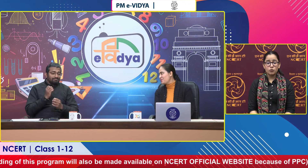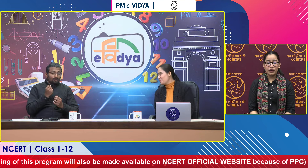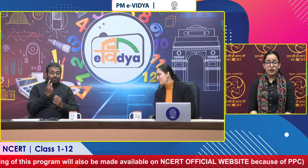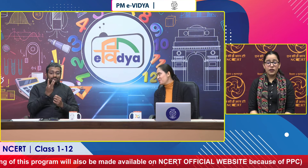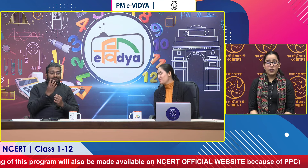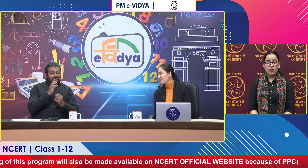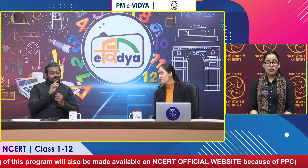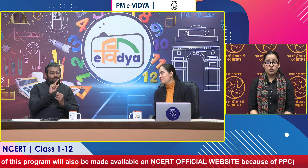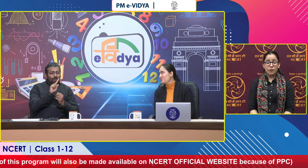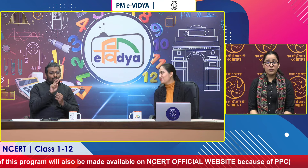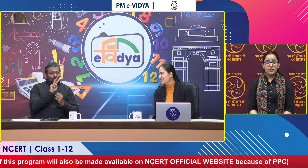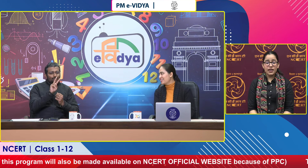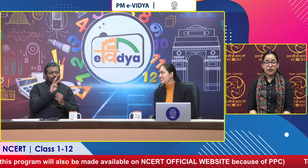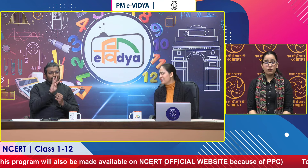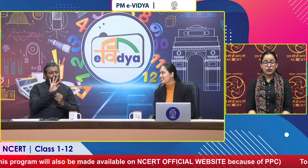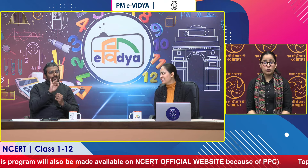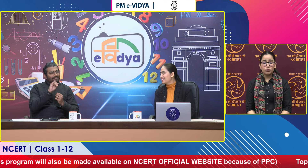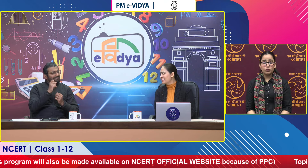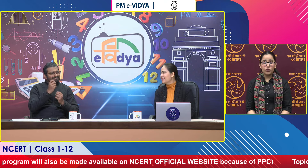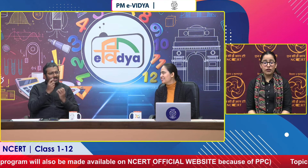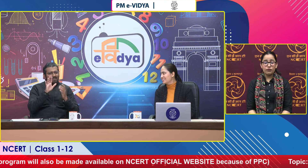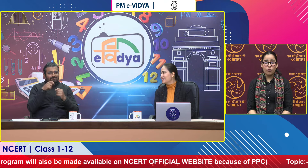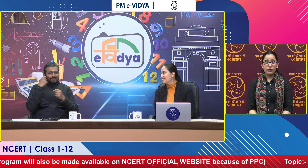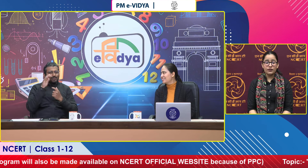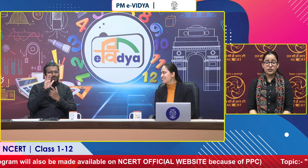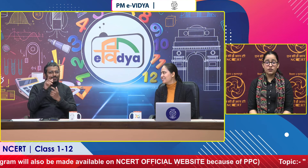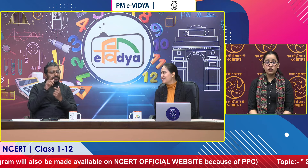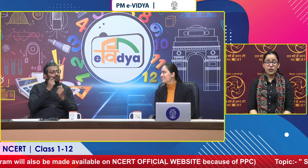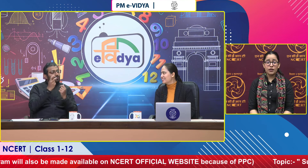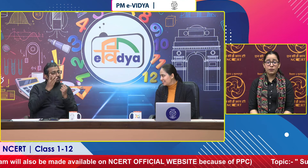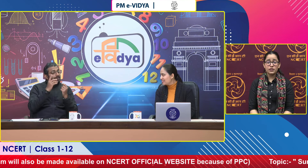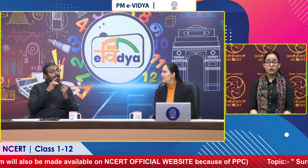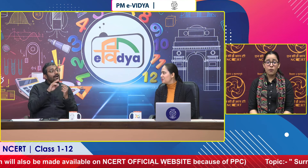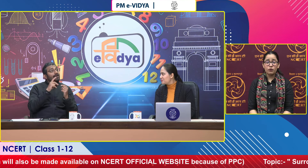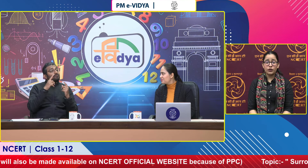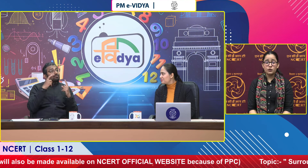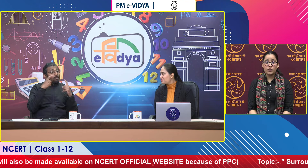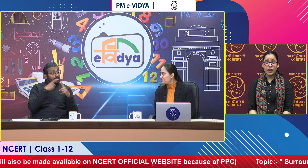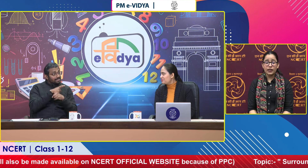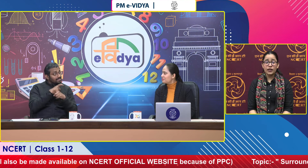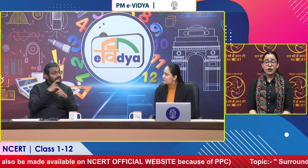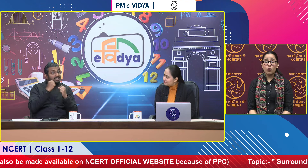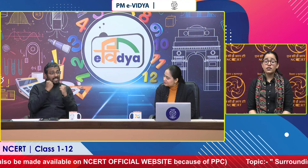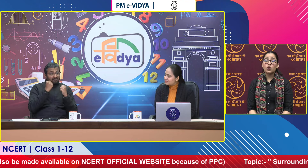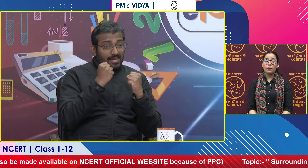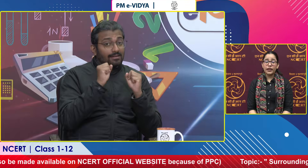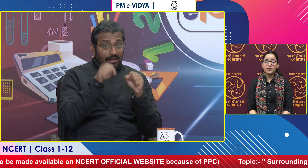सच में जो नंबर्स हैं 1 2 3 4 5 6 जितने भी नंबर्स हैं वो आपको वीडियोस में दिखाएंगे। बहुत ज़्यादा कॉम्प्लेक्स